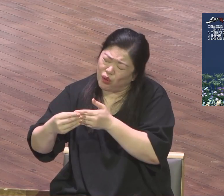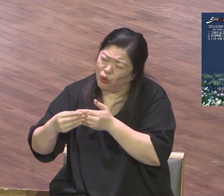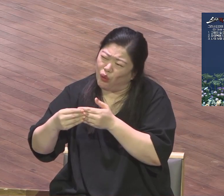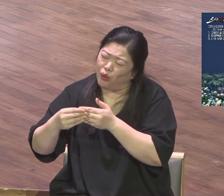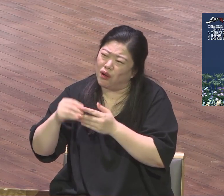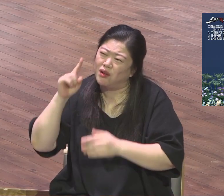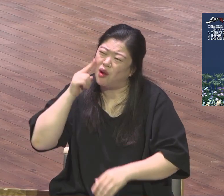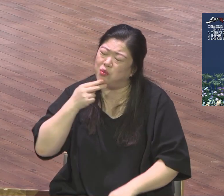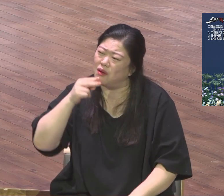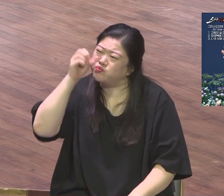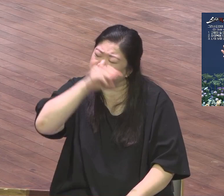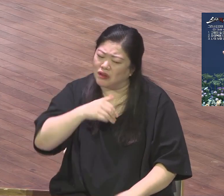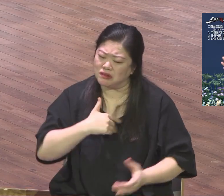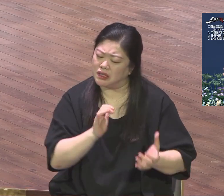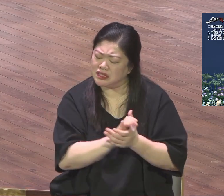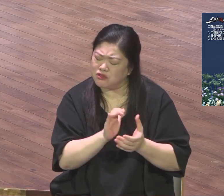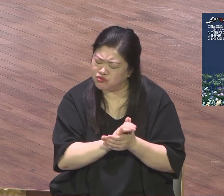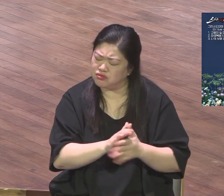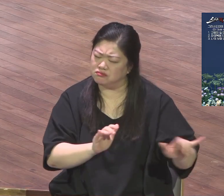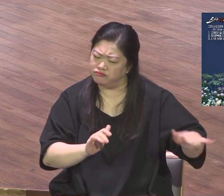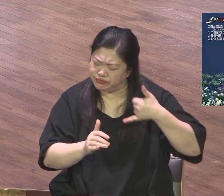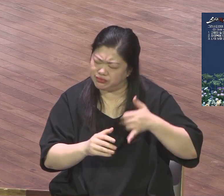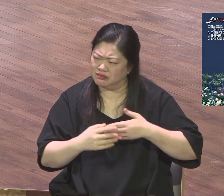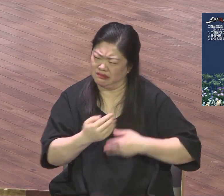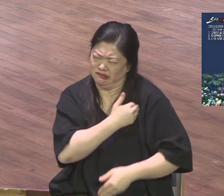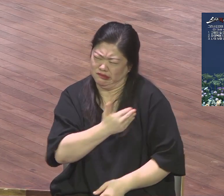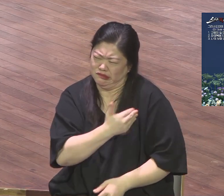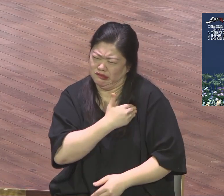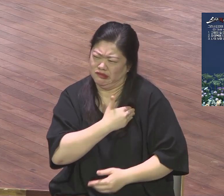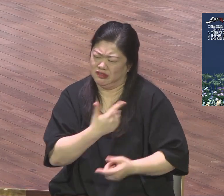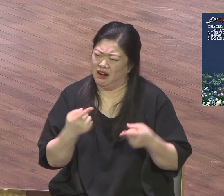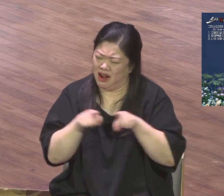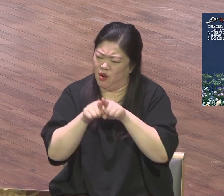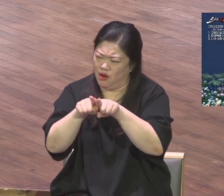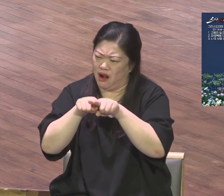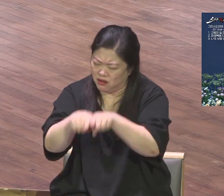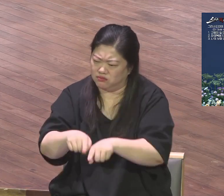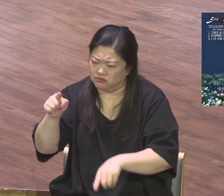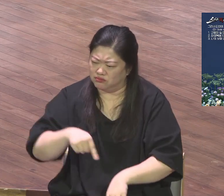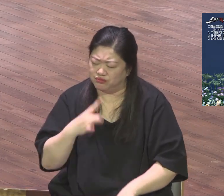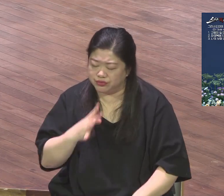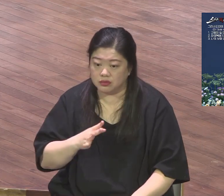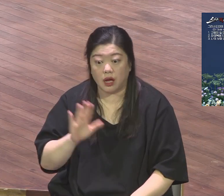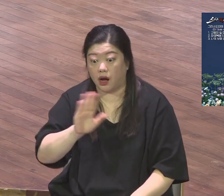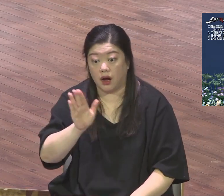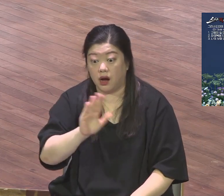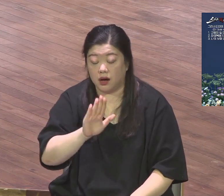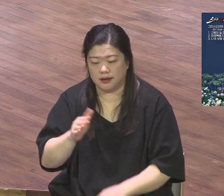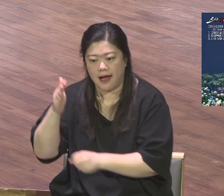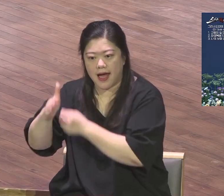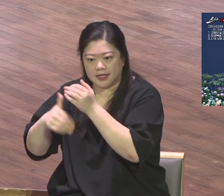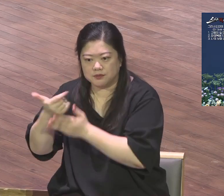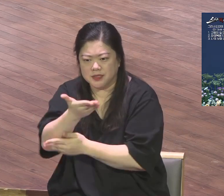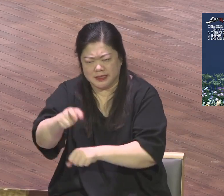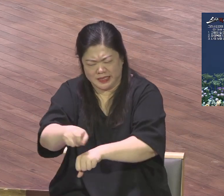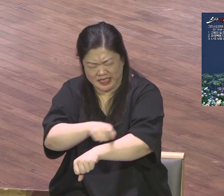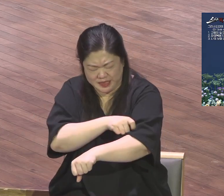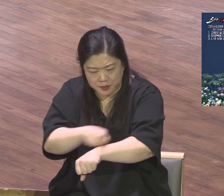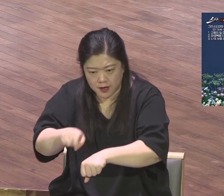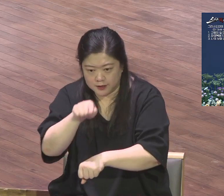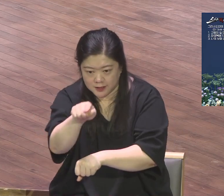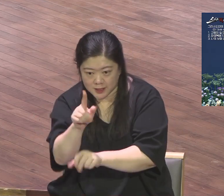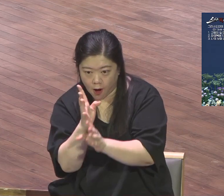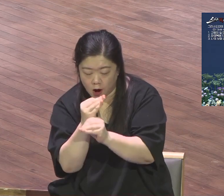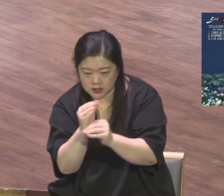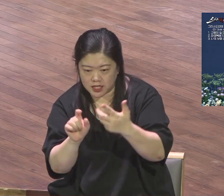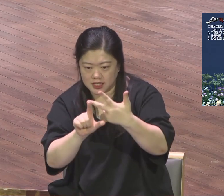하나님의 창세전의 예정과 섭리 아래서 때가 되면 하나님이 부르셔서 전도자를 통해서 부르셔서 오늘 여러분이 이 자리에 있게